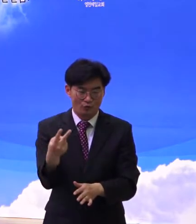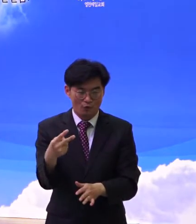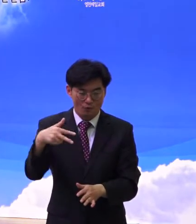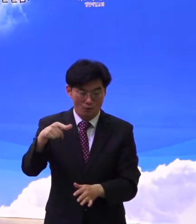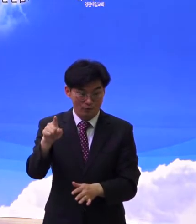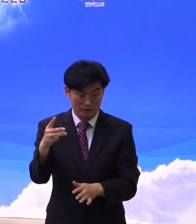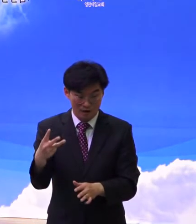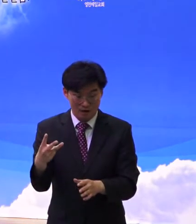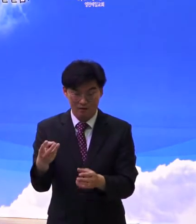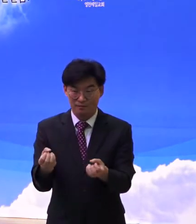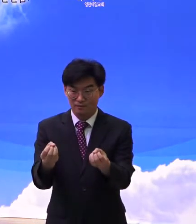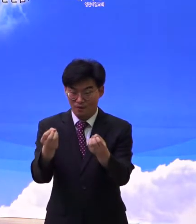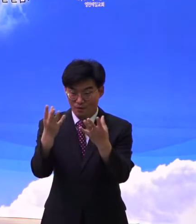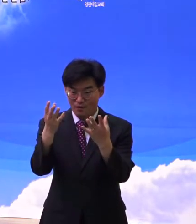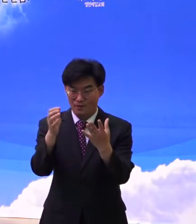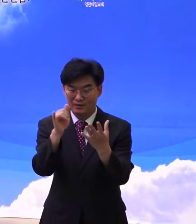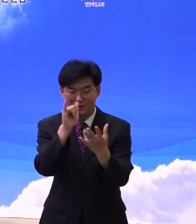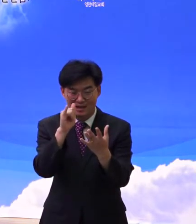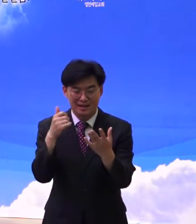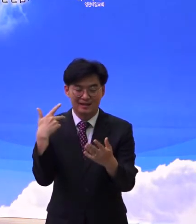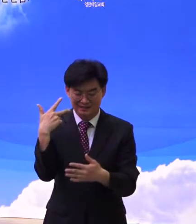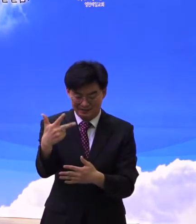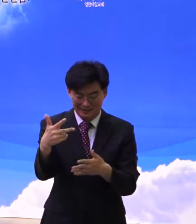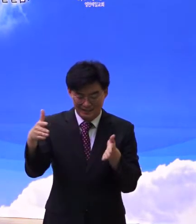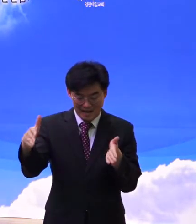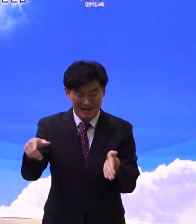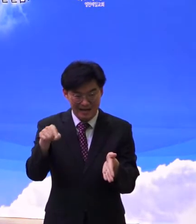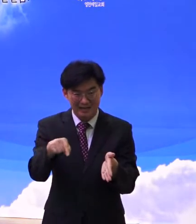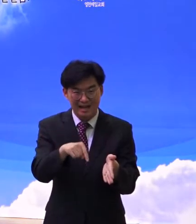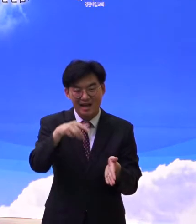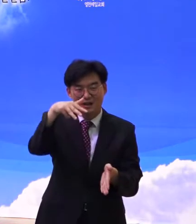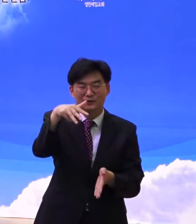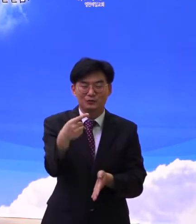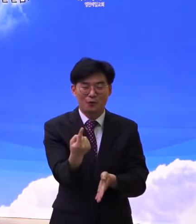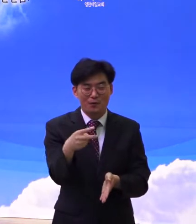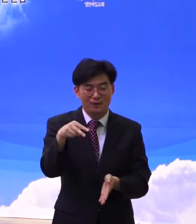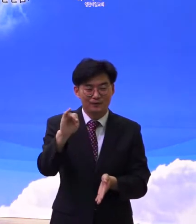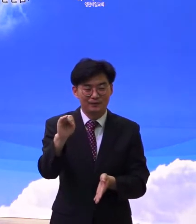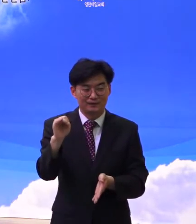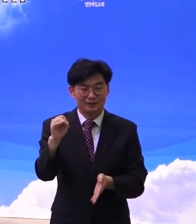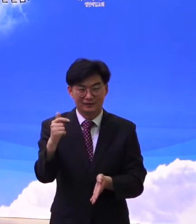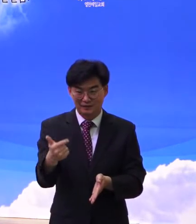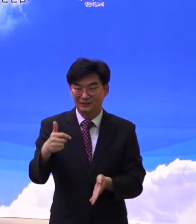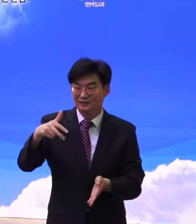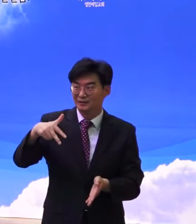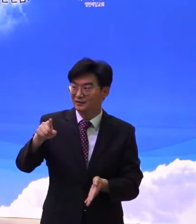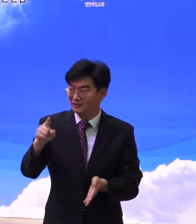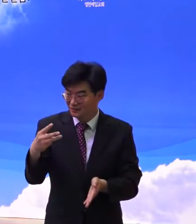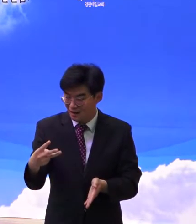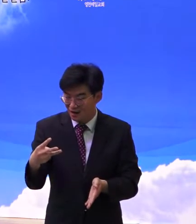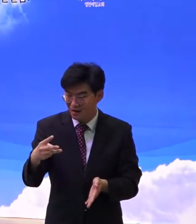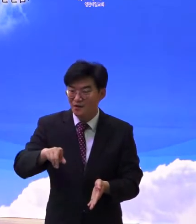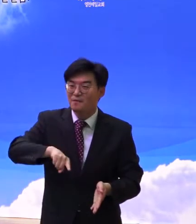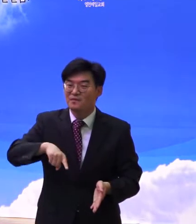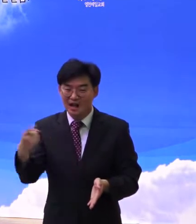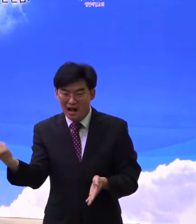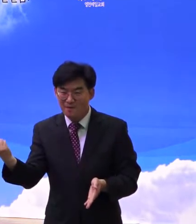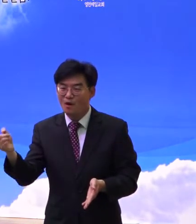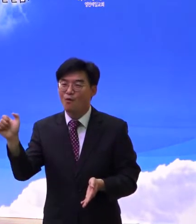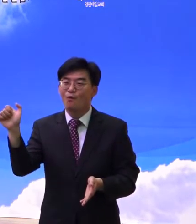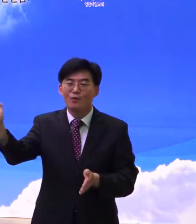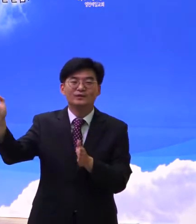속에 초실절이라고 있습니다. 초실절을 지킨 후에 50일이 지나면 50일째